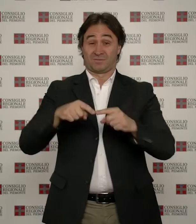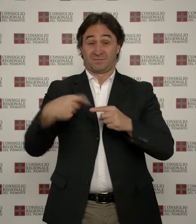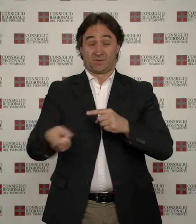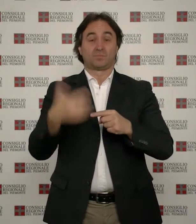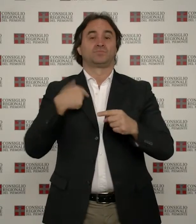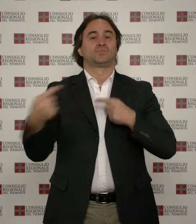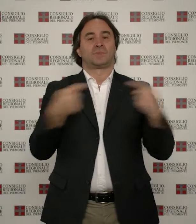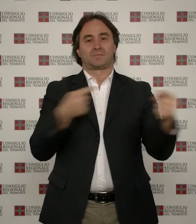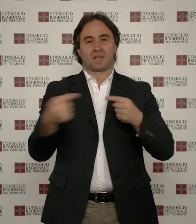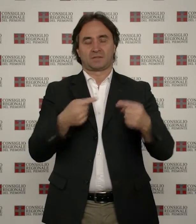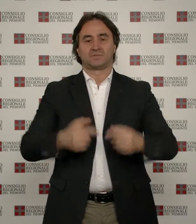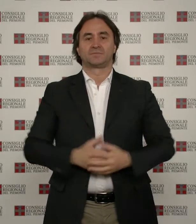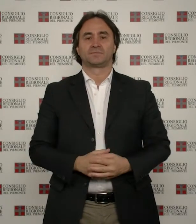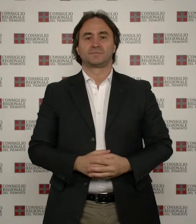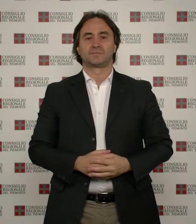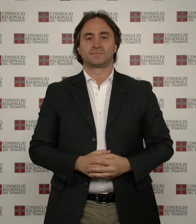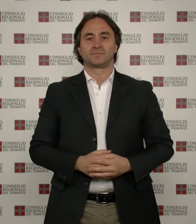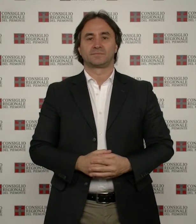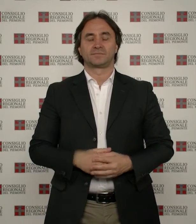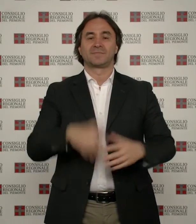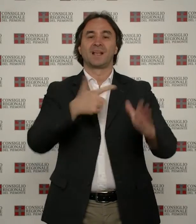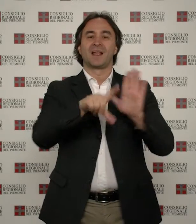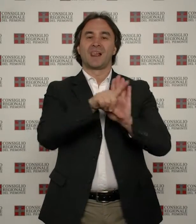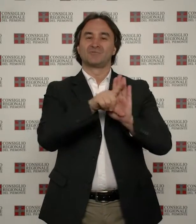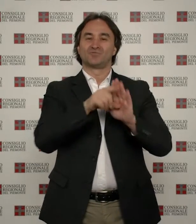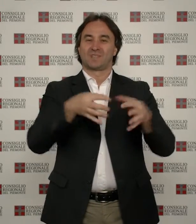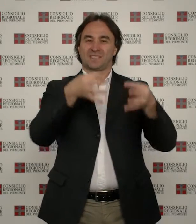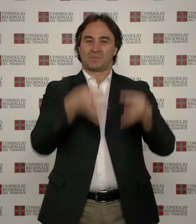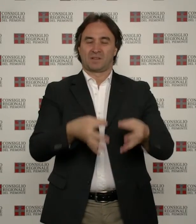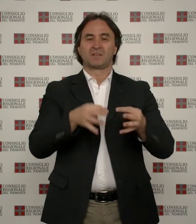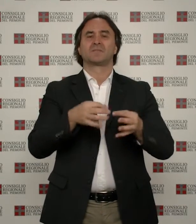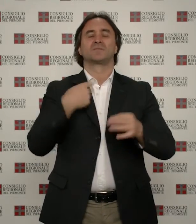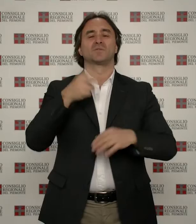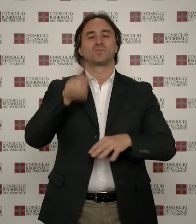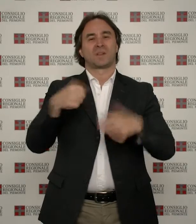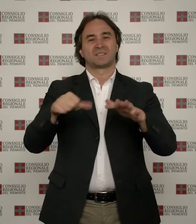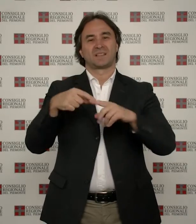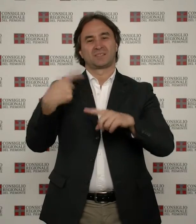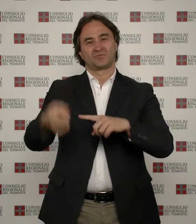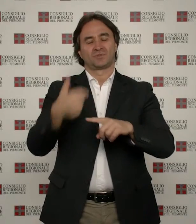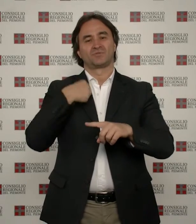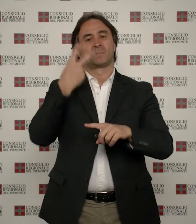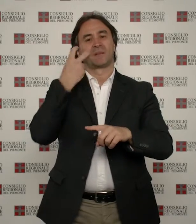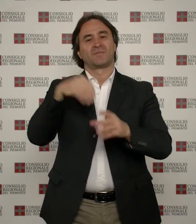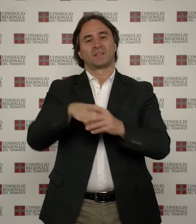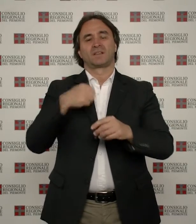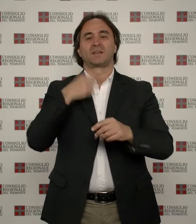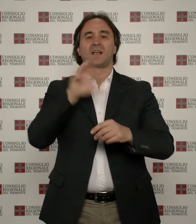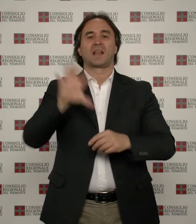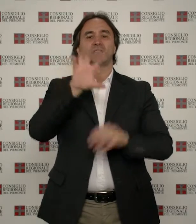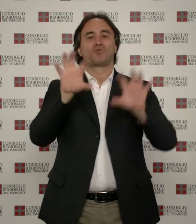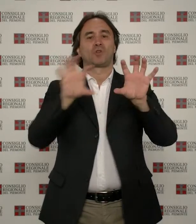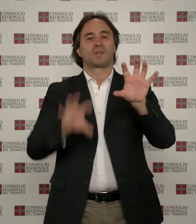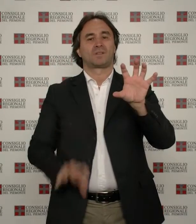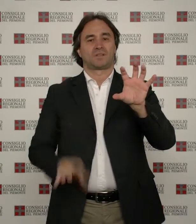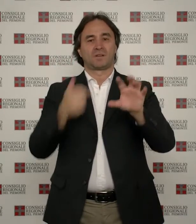dibattito. In copertina! Nella legge di stabilità si prevedono per il 2016 tagli alle regioni per 9 miliardi e mezzo